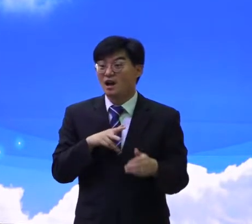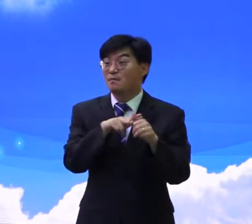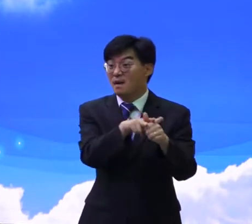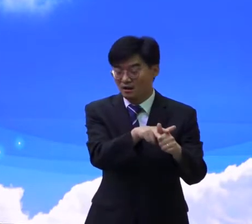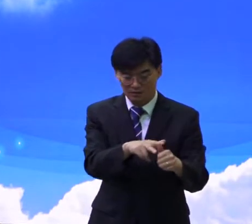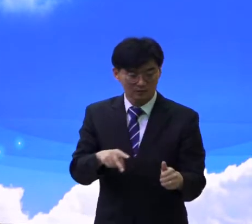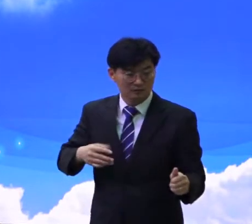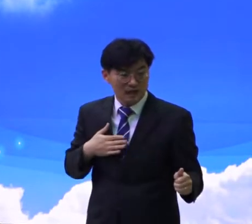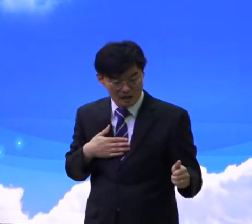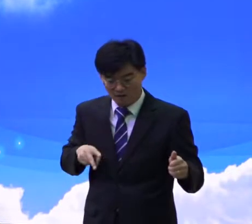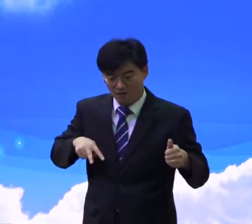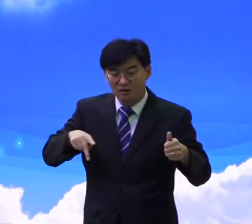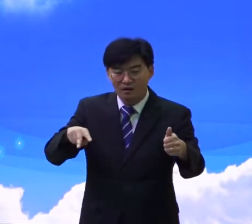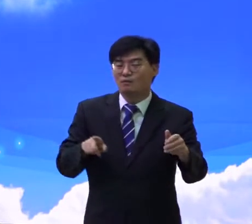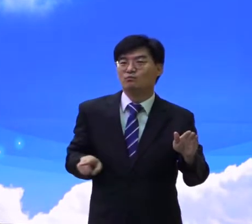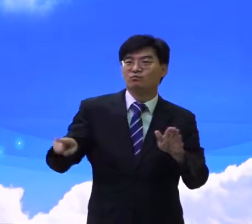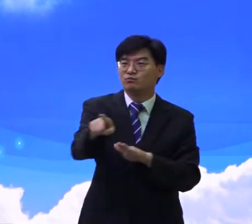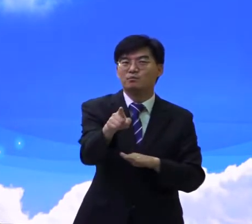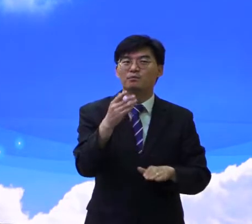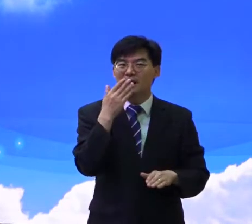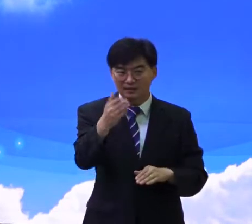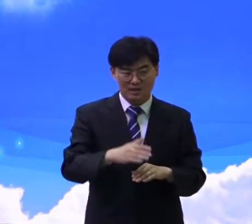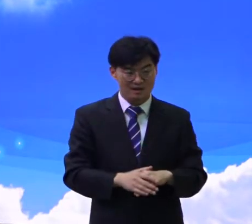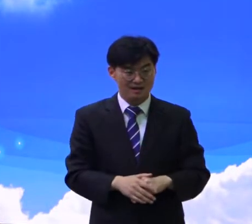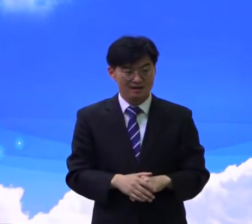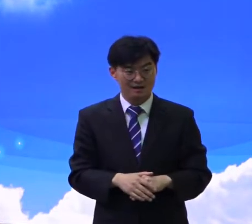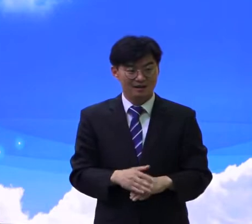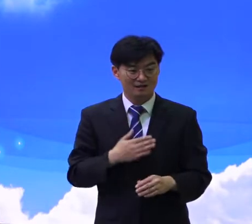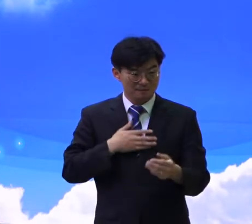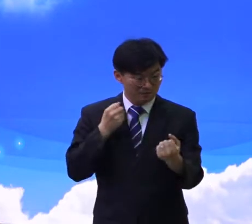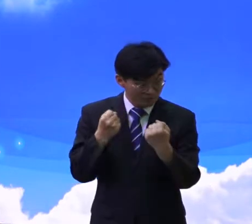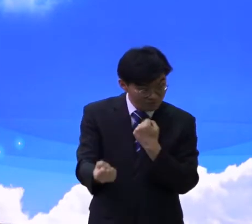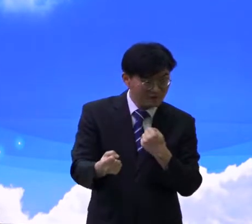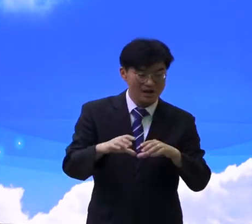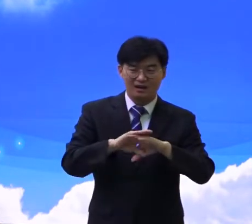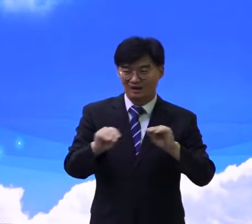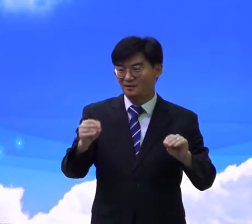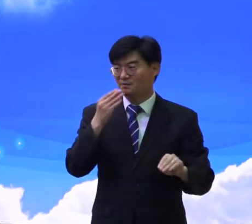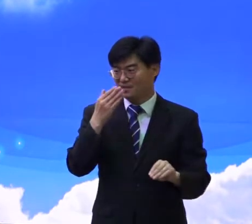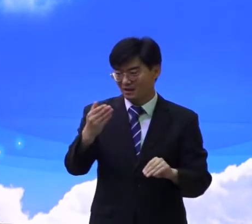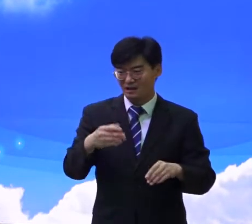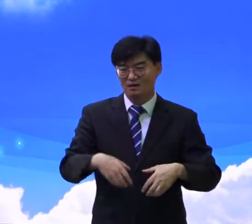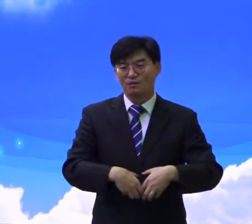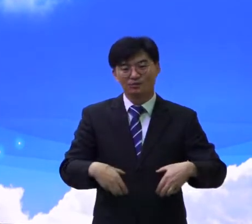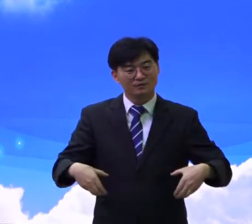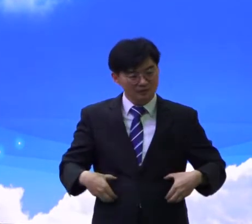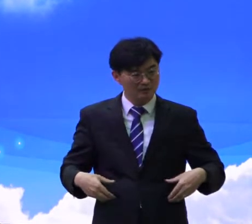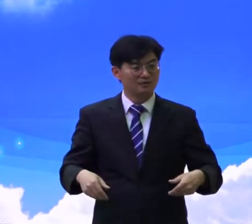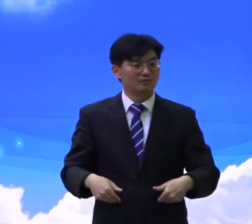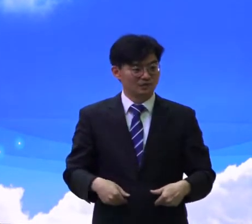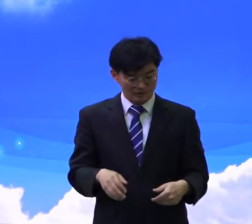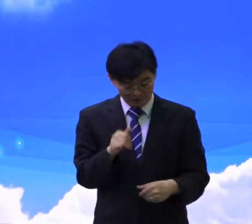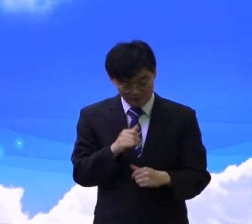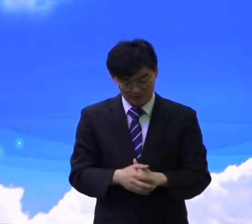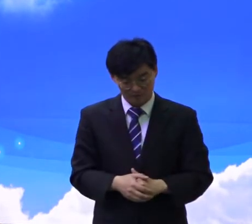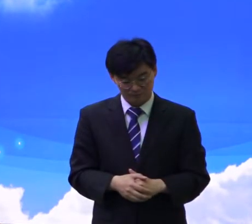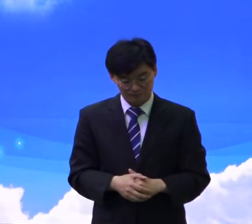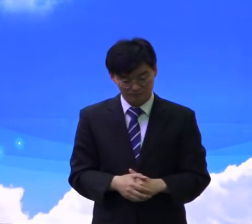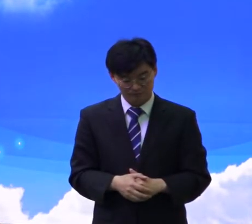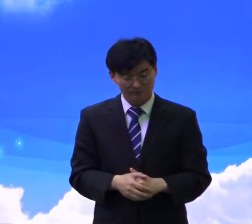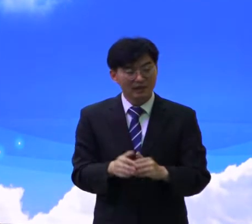그러나 여러분, 그렇다고 해서 아주 절망할 필요는 없습니다. 왜냐하면 오늘 본문에 있는